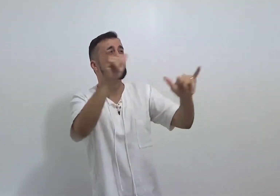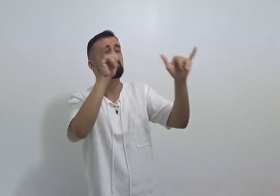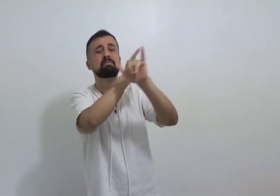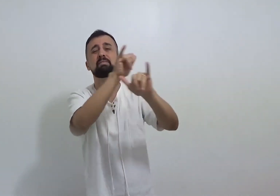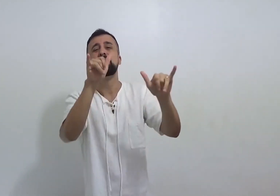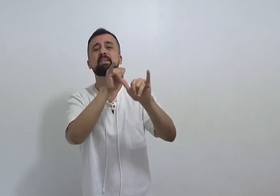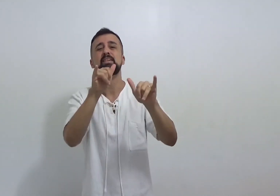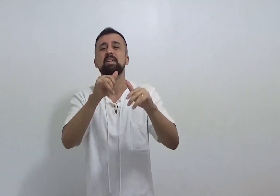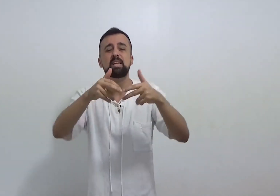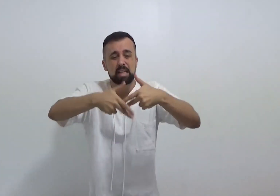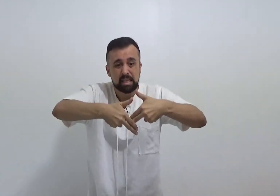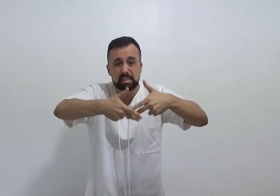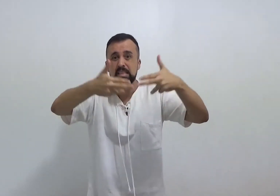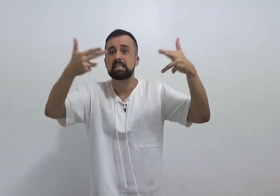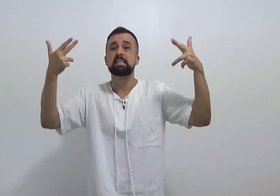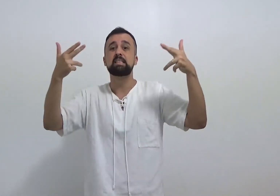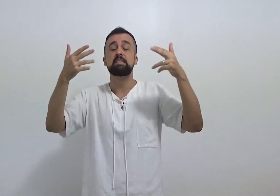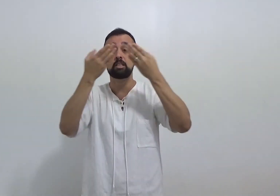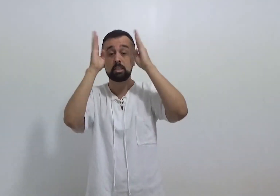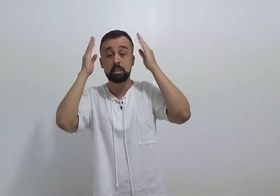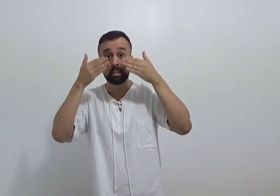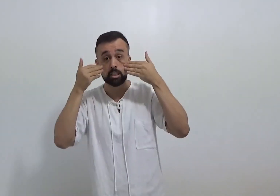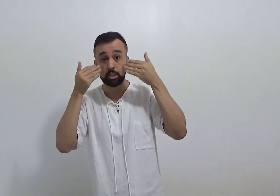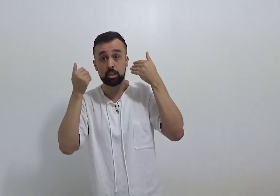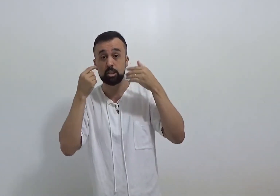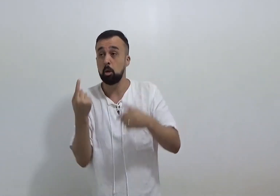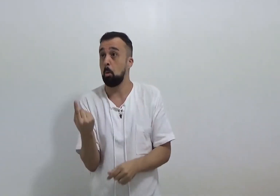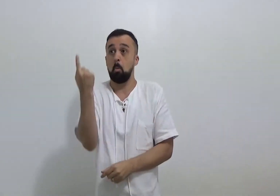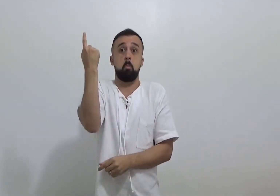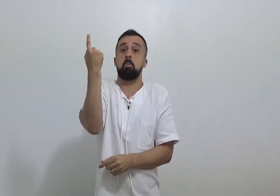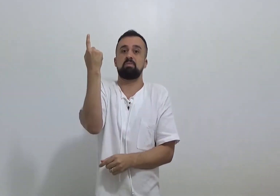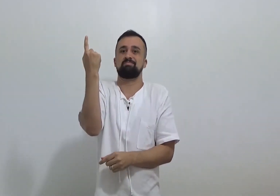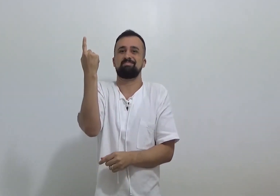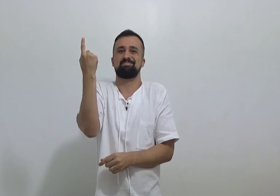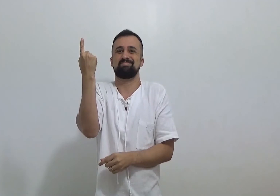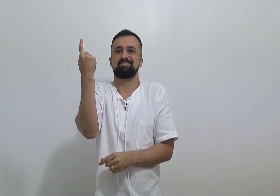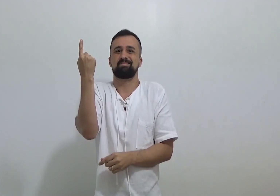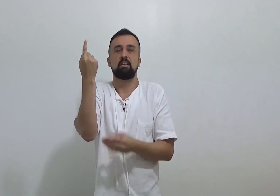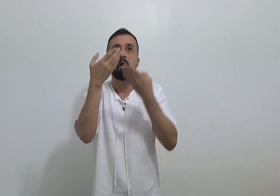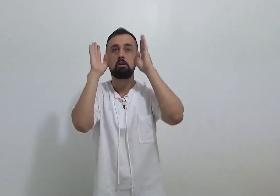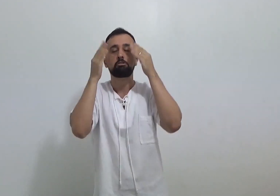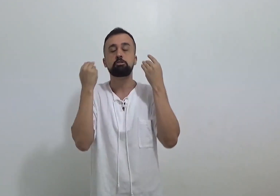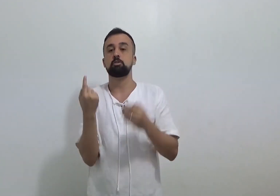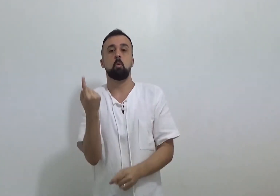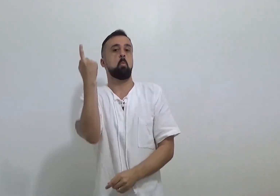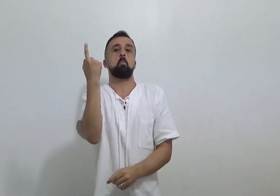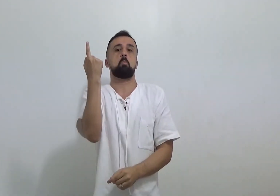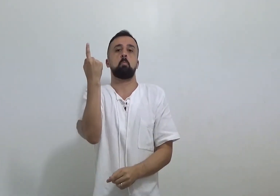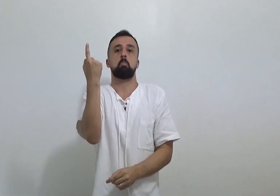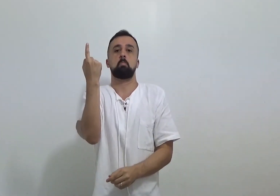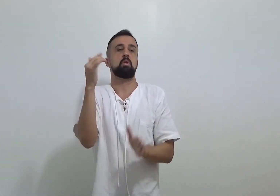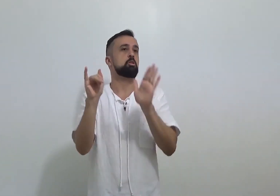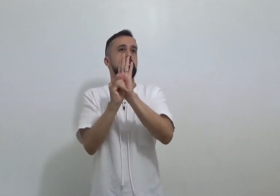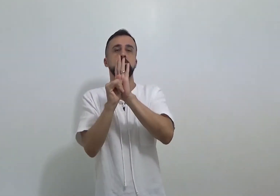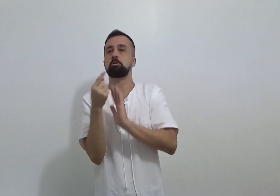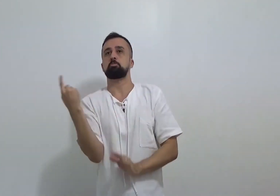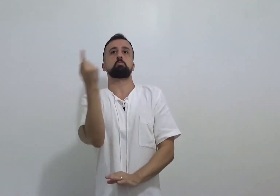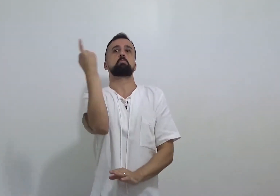Essas atividades também tratam os povos indígenas como se fossem uma coisa